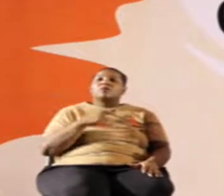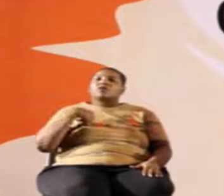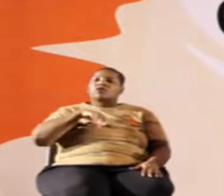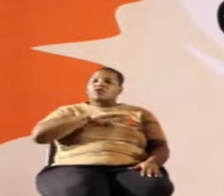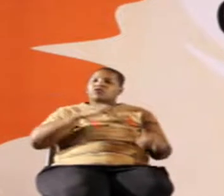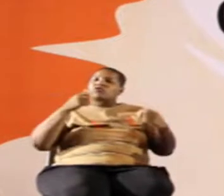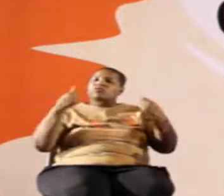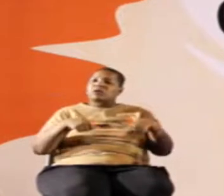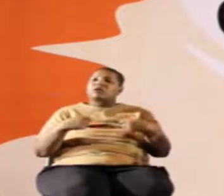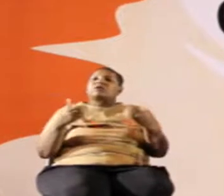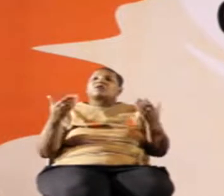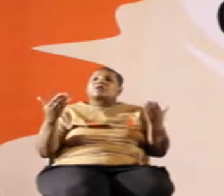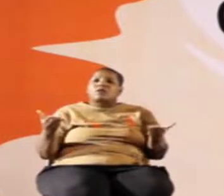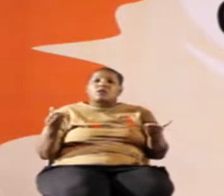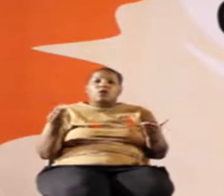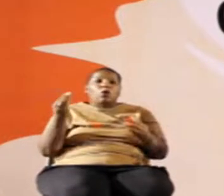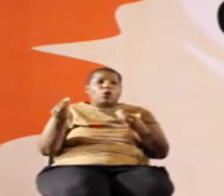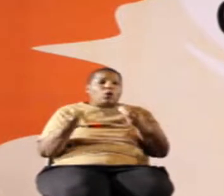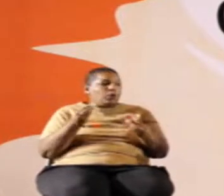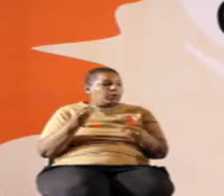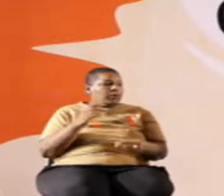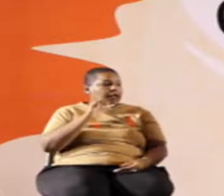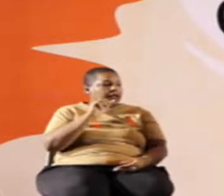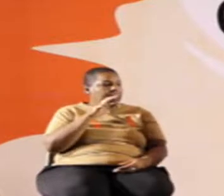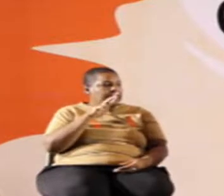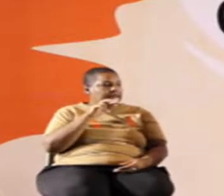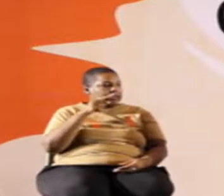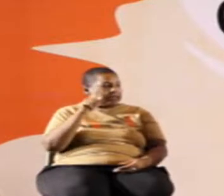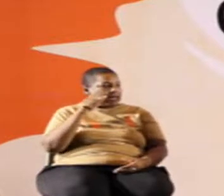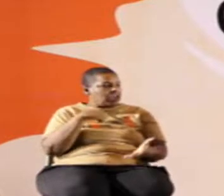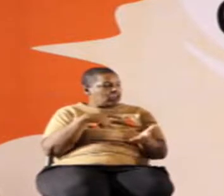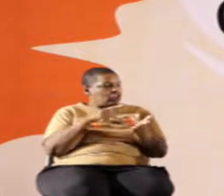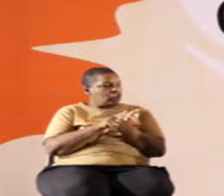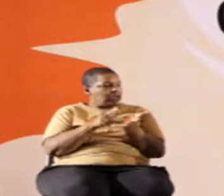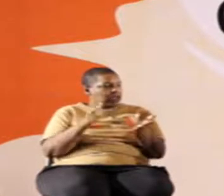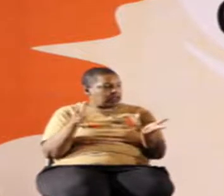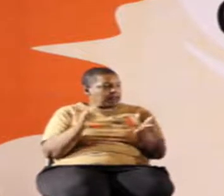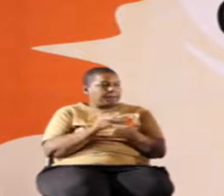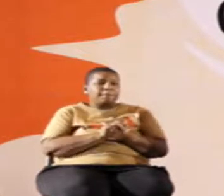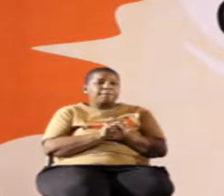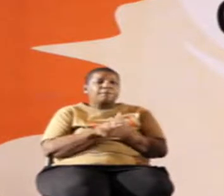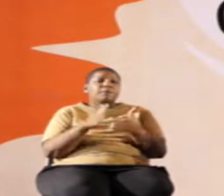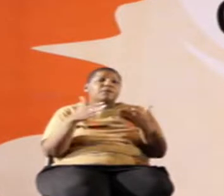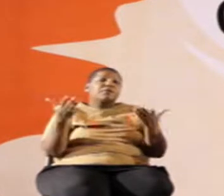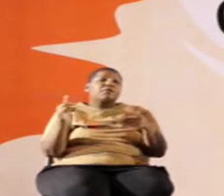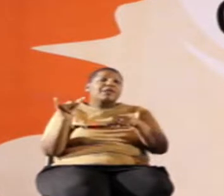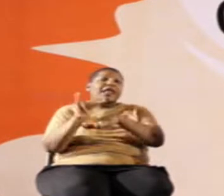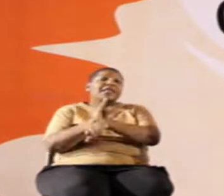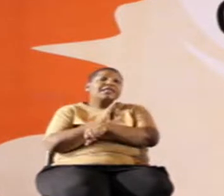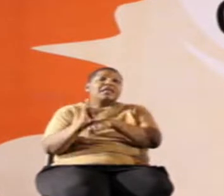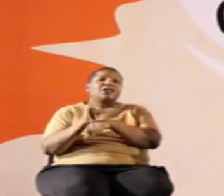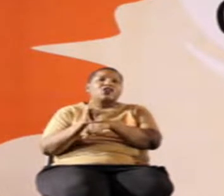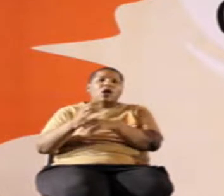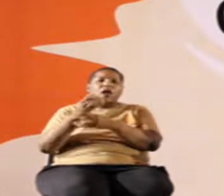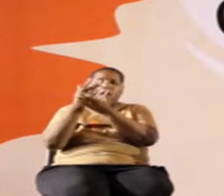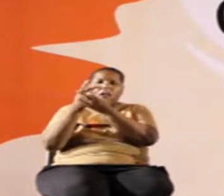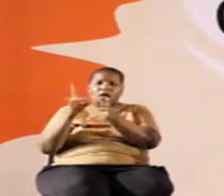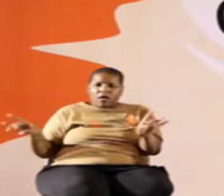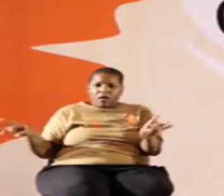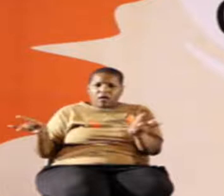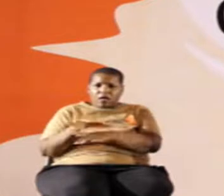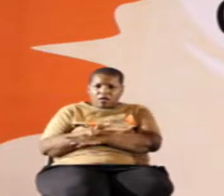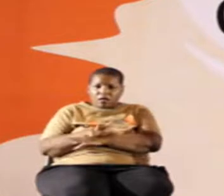precisamos? André, jornalista. Qual a estratégia para romper com o racismo na